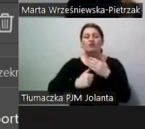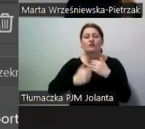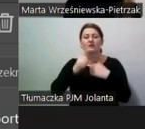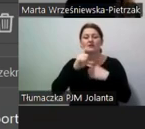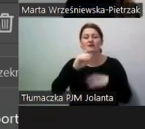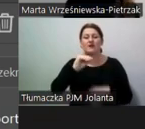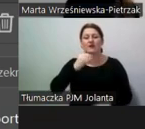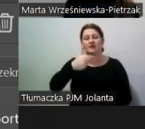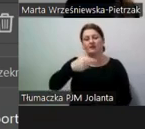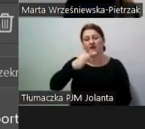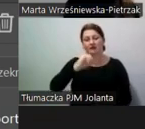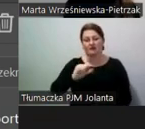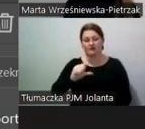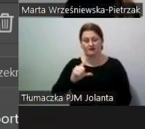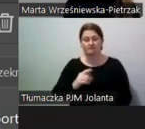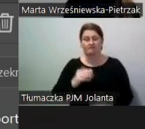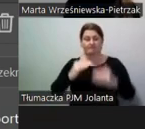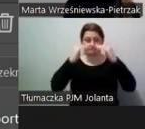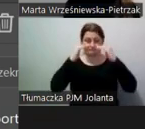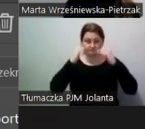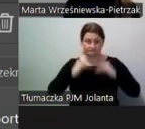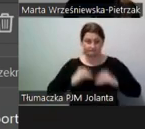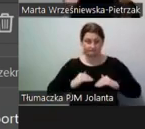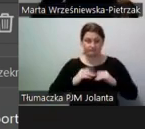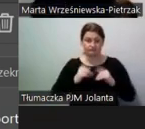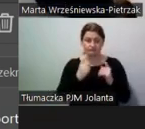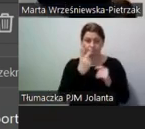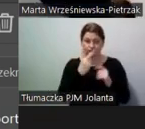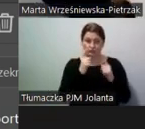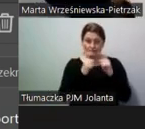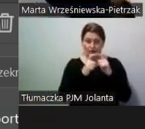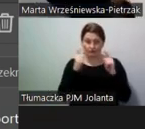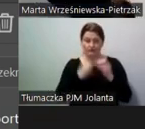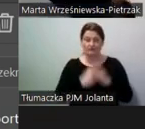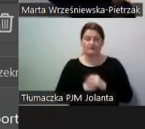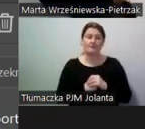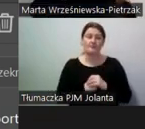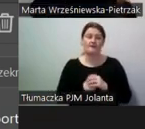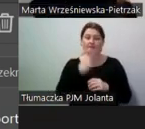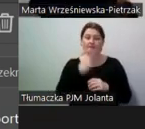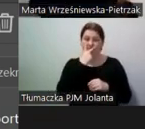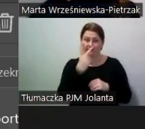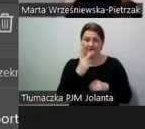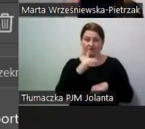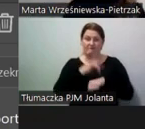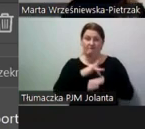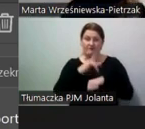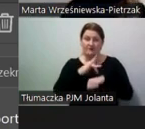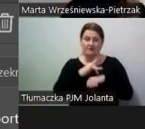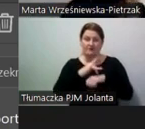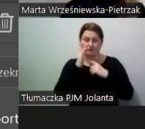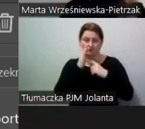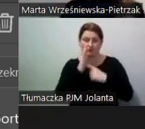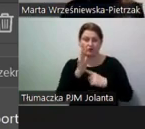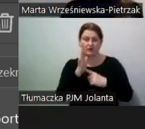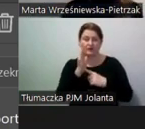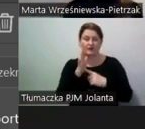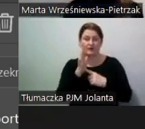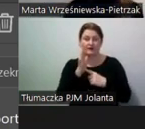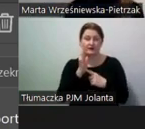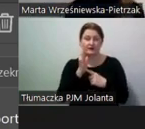centyli. Dalej natomiast w punkcie drugim widzimy, że te wyniki są prezentowane w